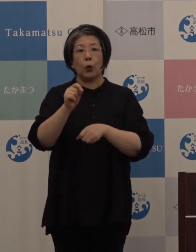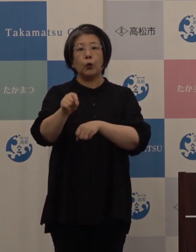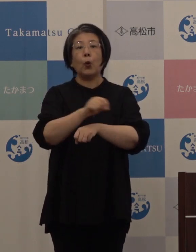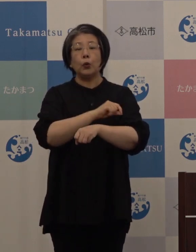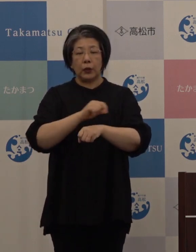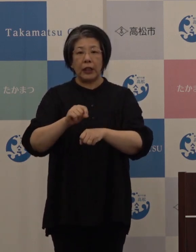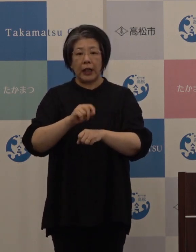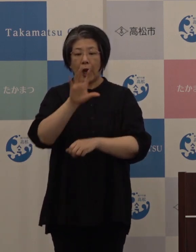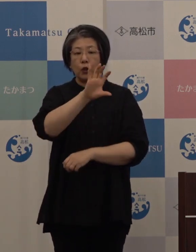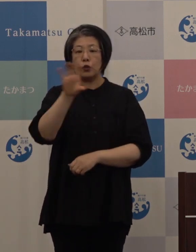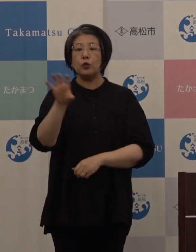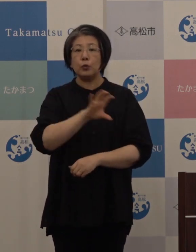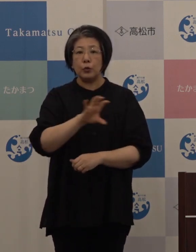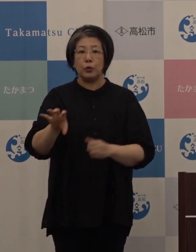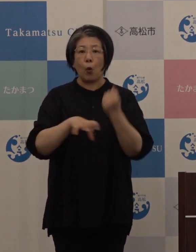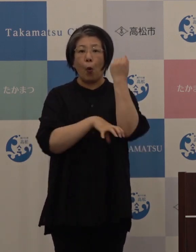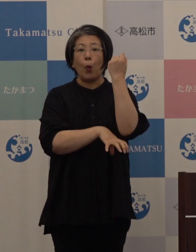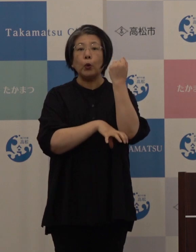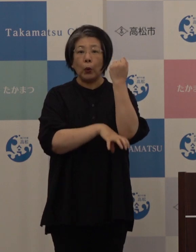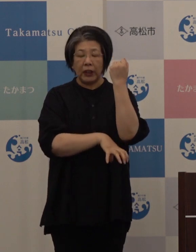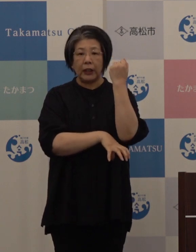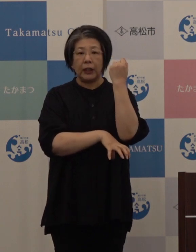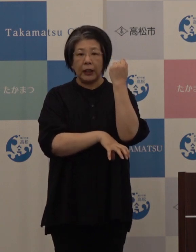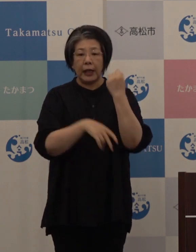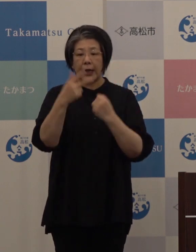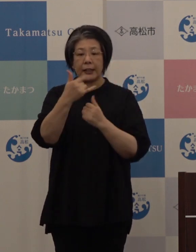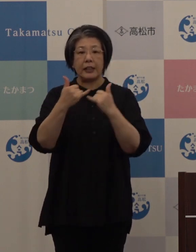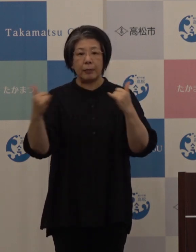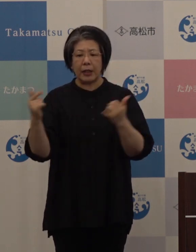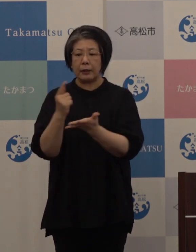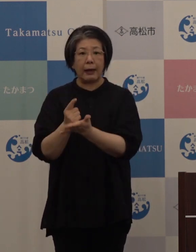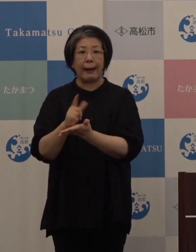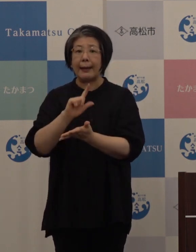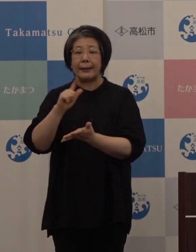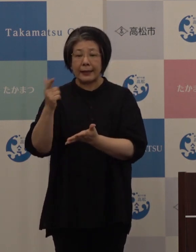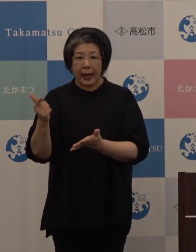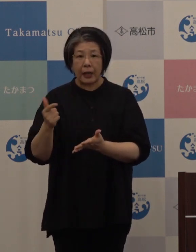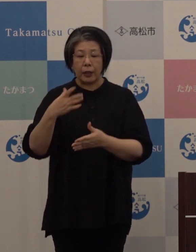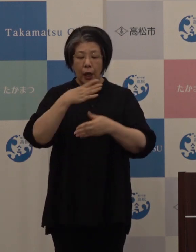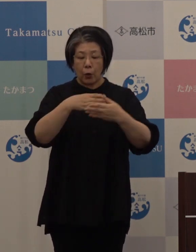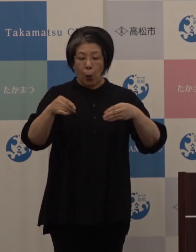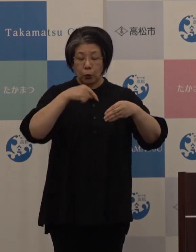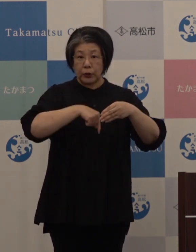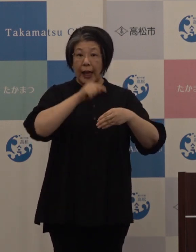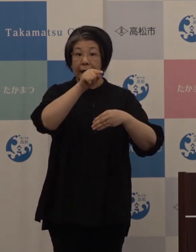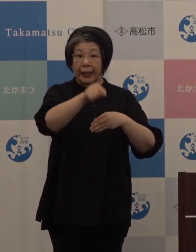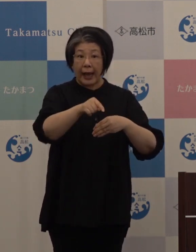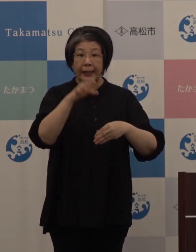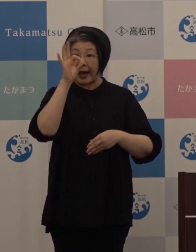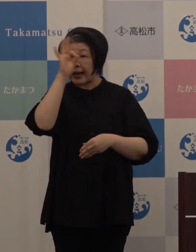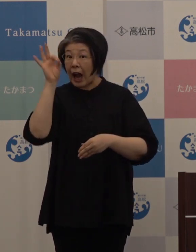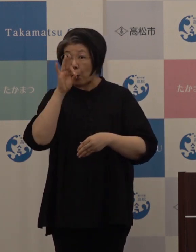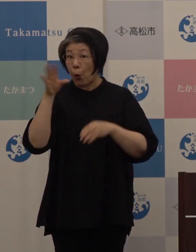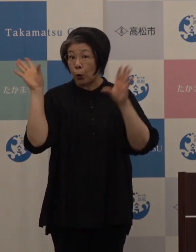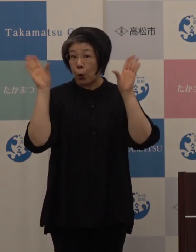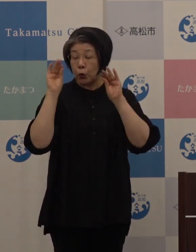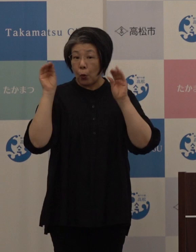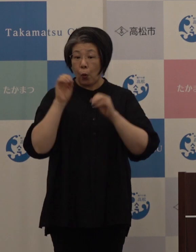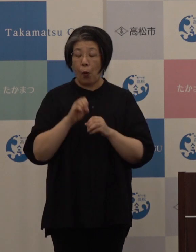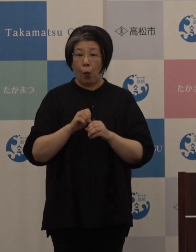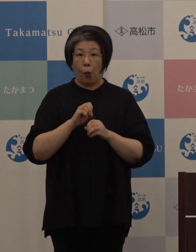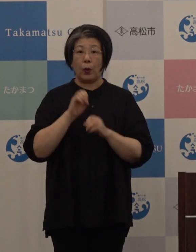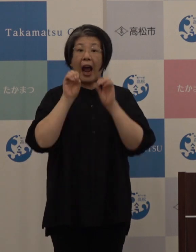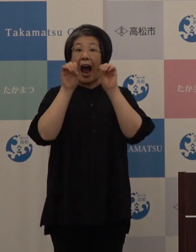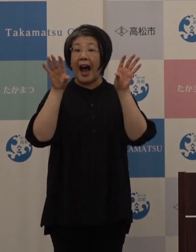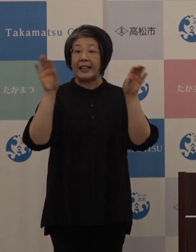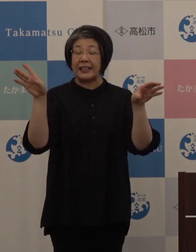今、Zoom をプラットフォームとして活用して、市民だけでなく、広く国内外に観光情報などの本市の魅力を